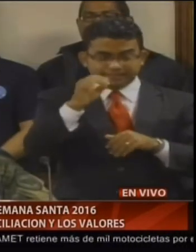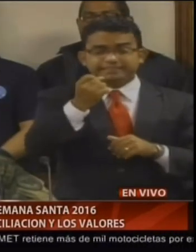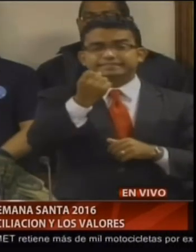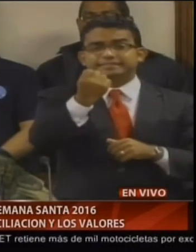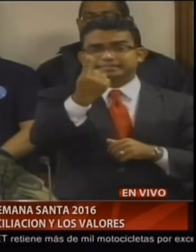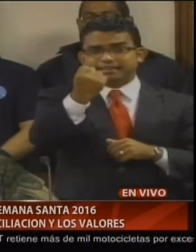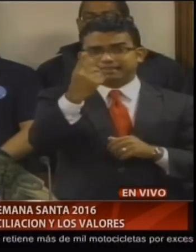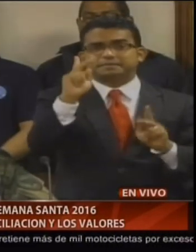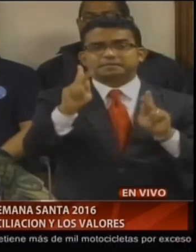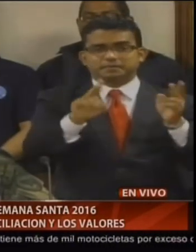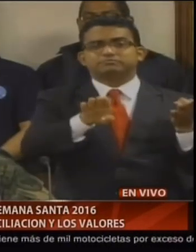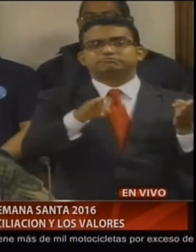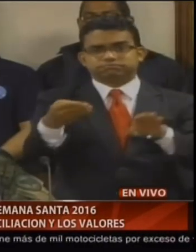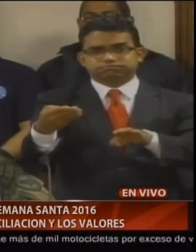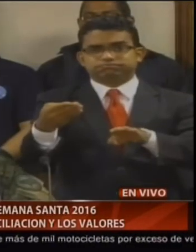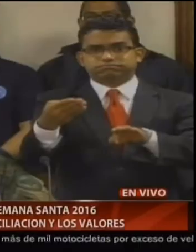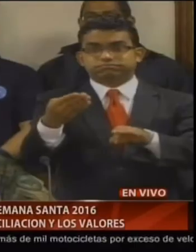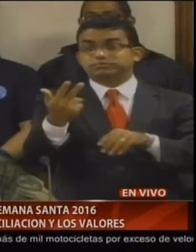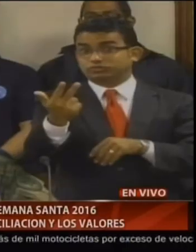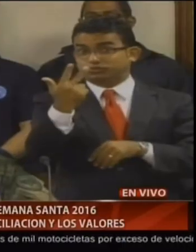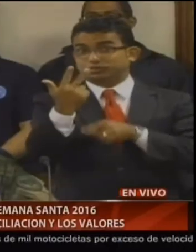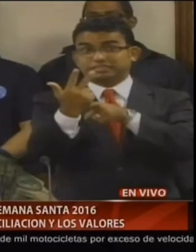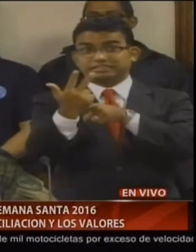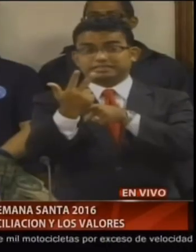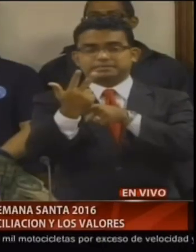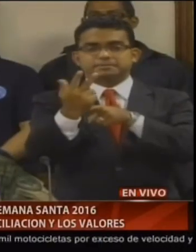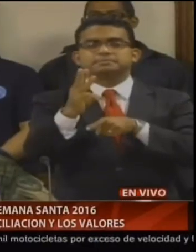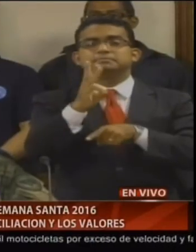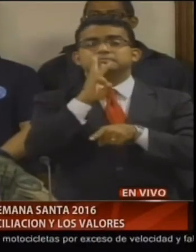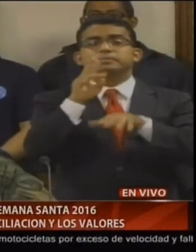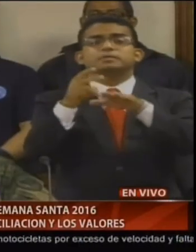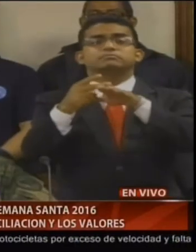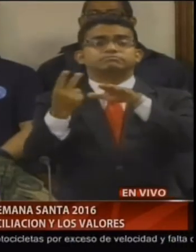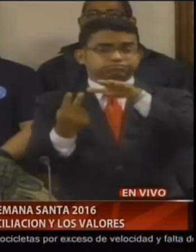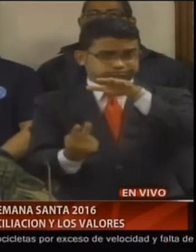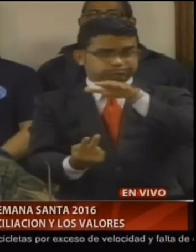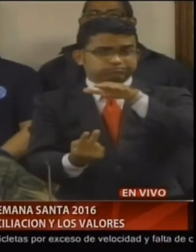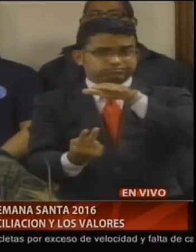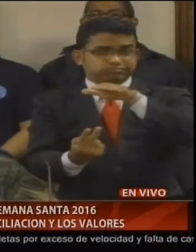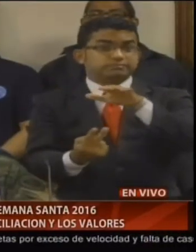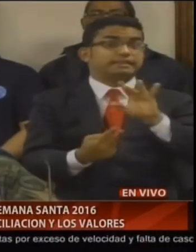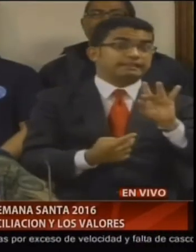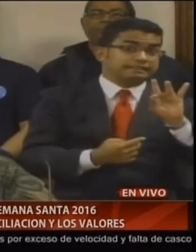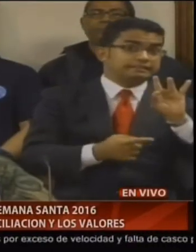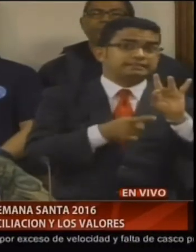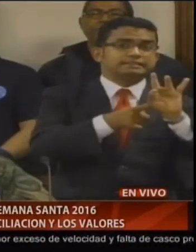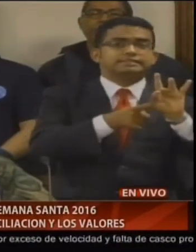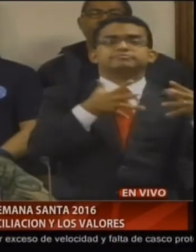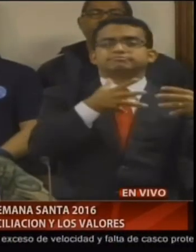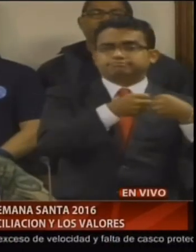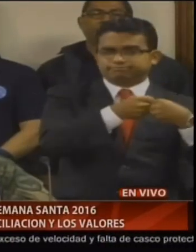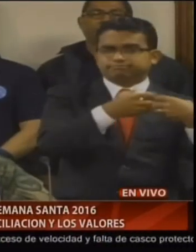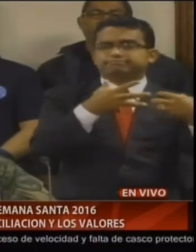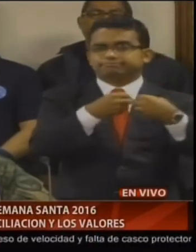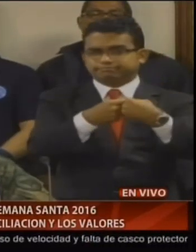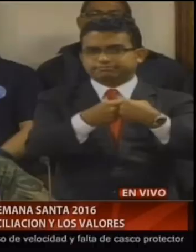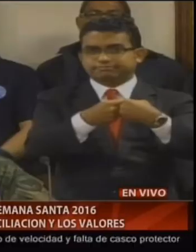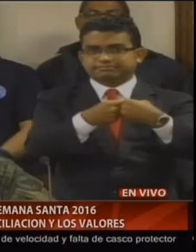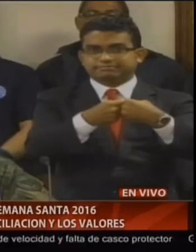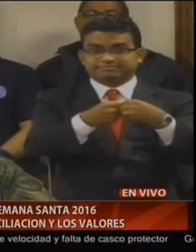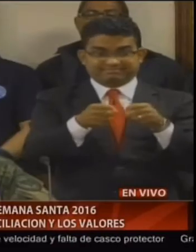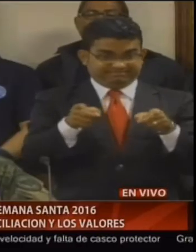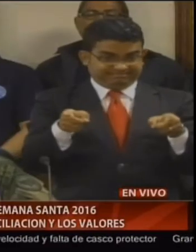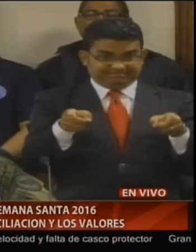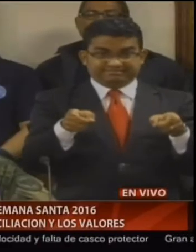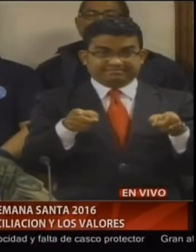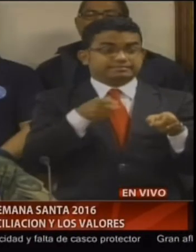personas han fallecido, de las cuales 3 fueron por asfixia por inmersión y 8 personas por accidente de tránsito, de las cuales